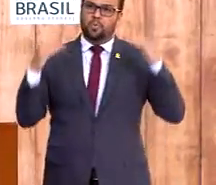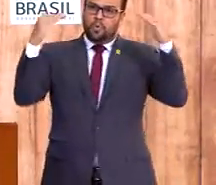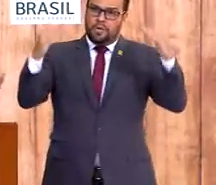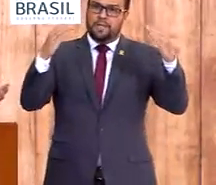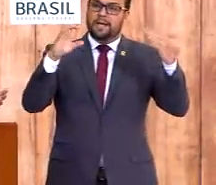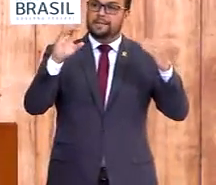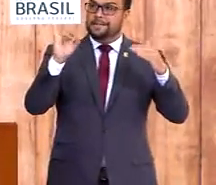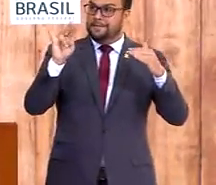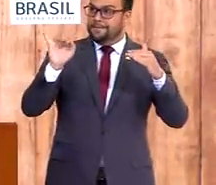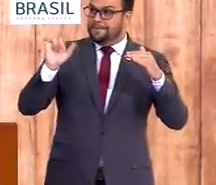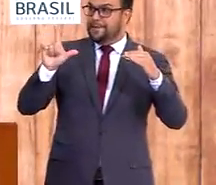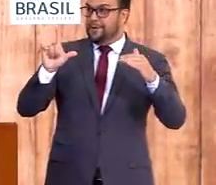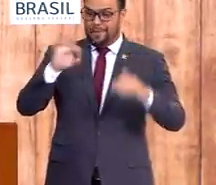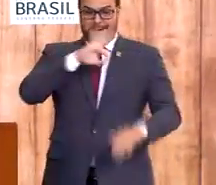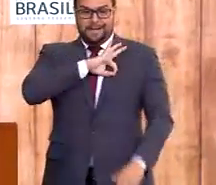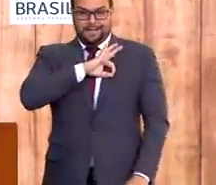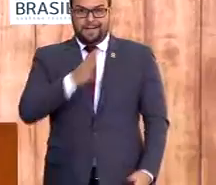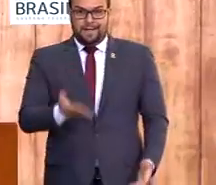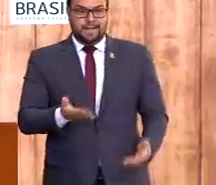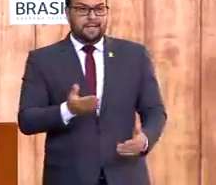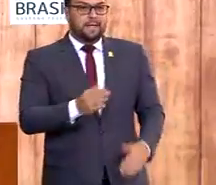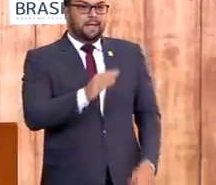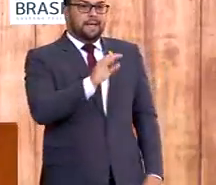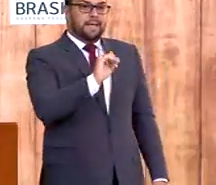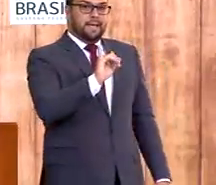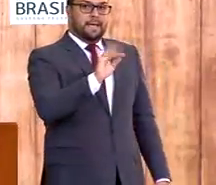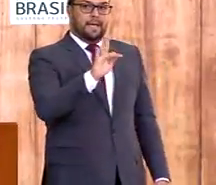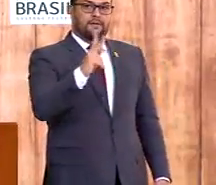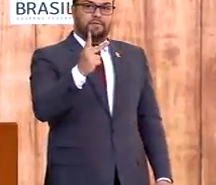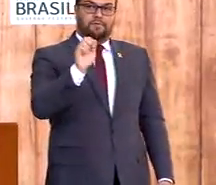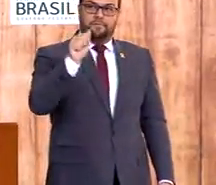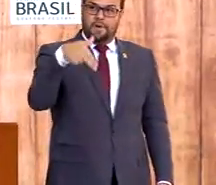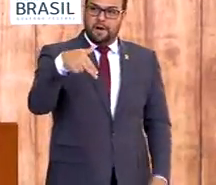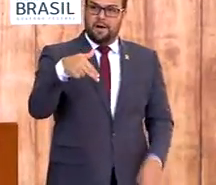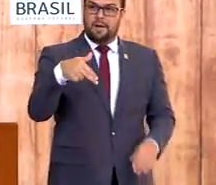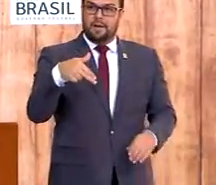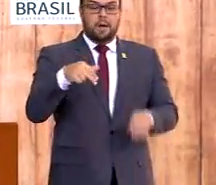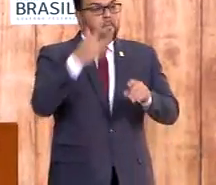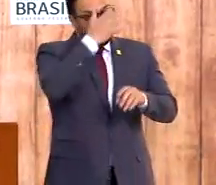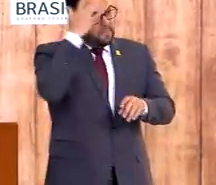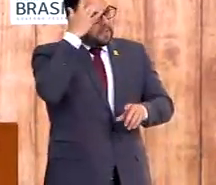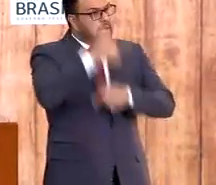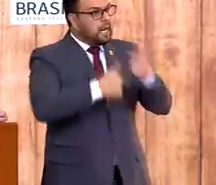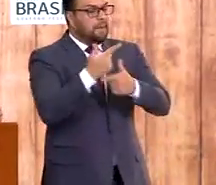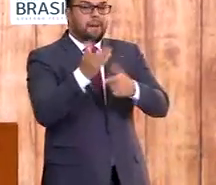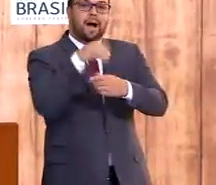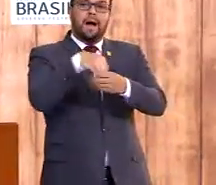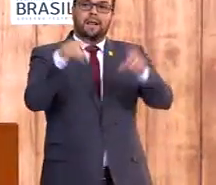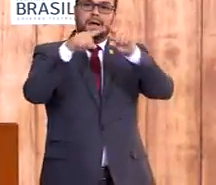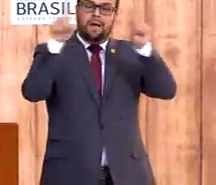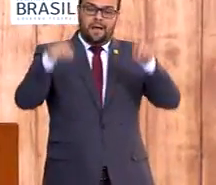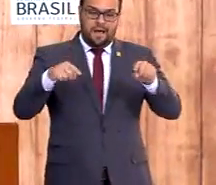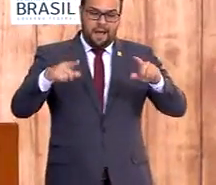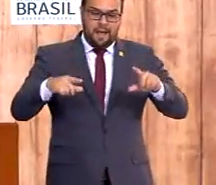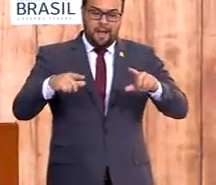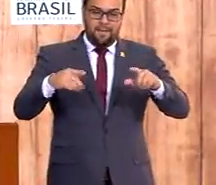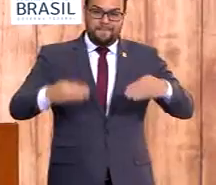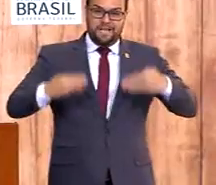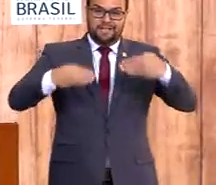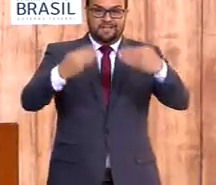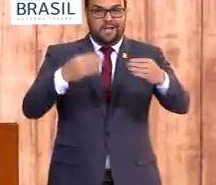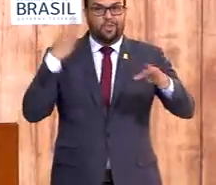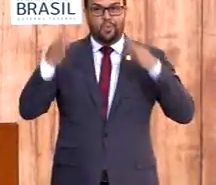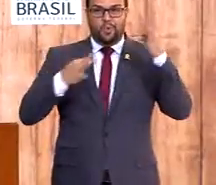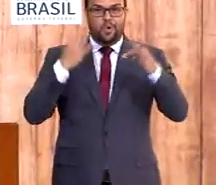e militares servidores do iphan servidores do Ministério do Turismo todos os artistas aqui que nos honram